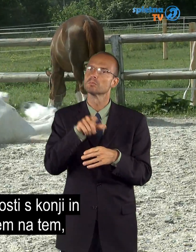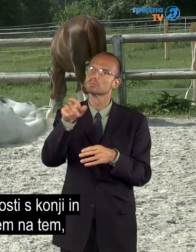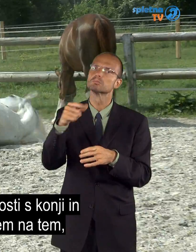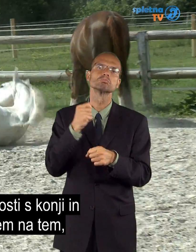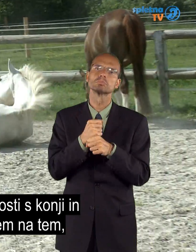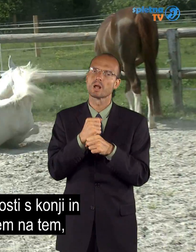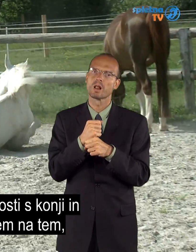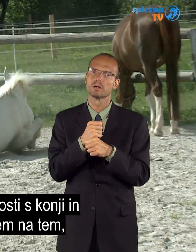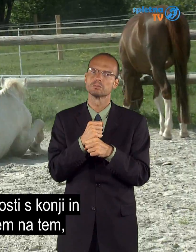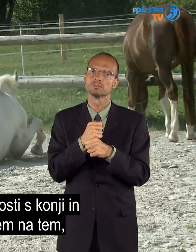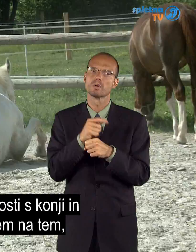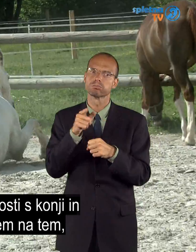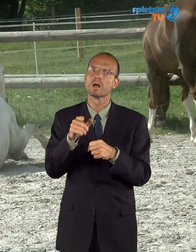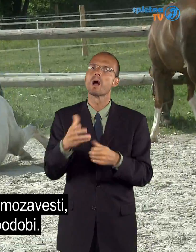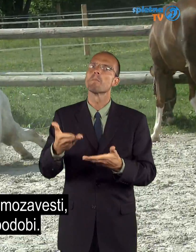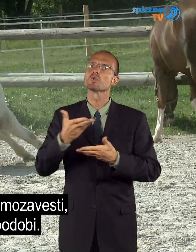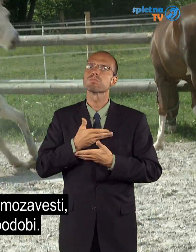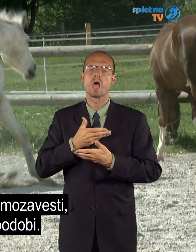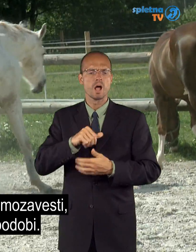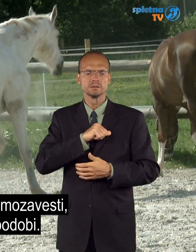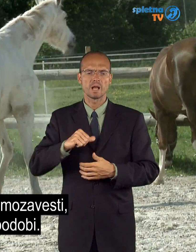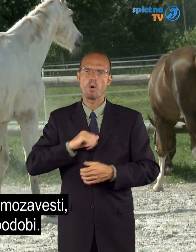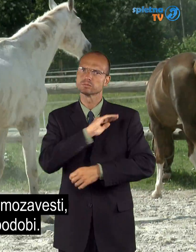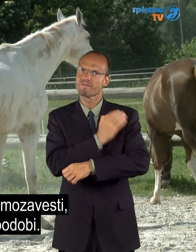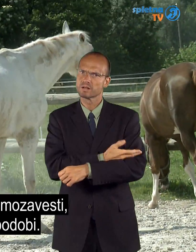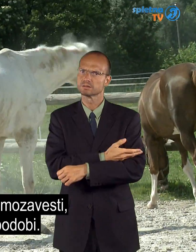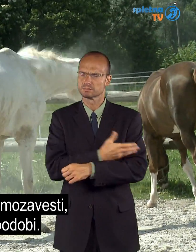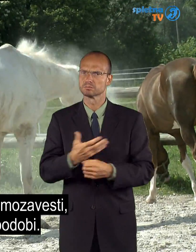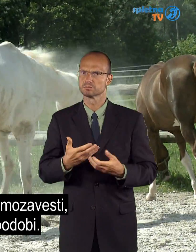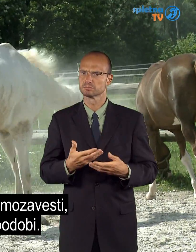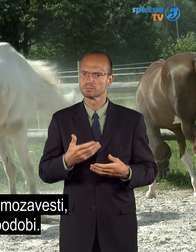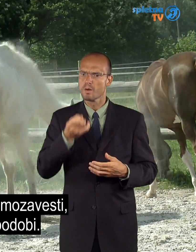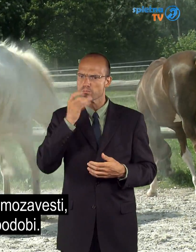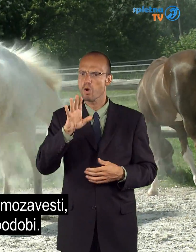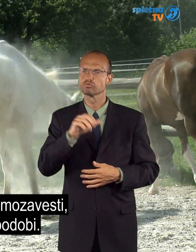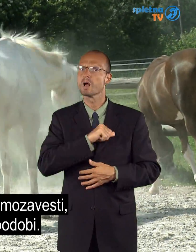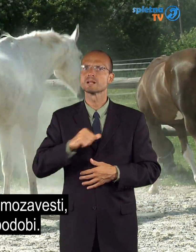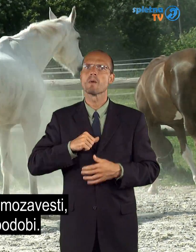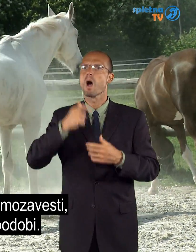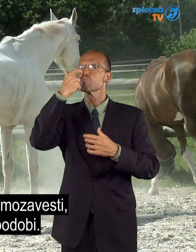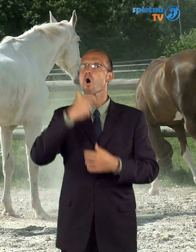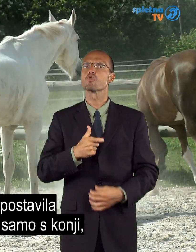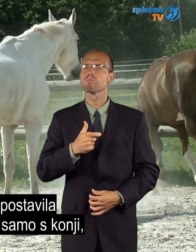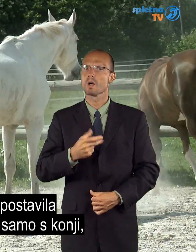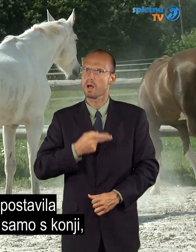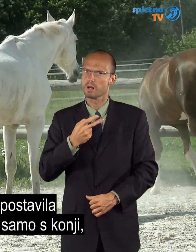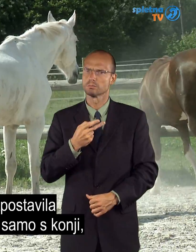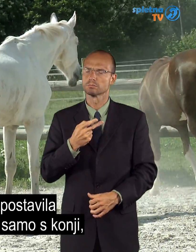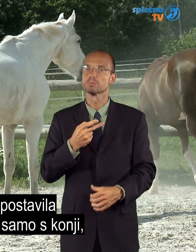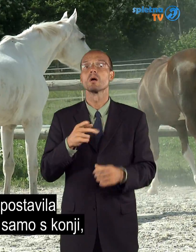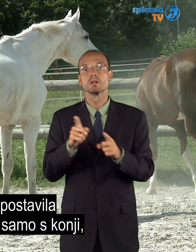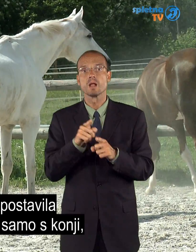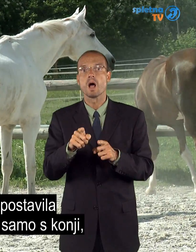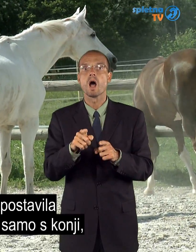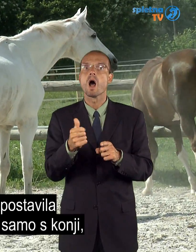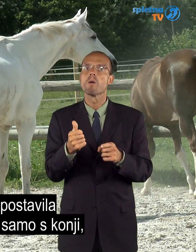In delalo se je predvsem na tem, da bi ona pridobila na samozavesti, na boljši lastni podobi, samopodobi in pa